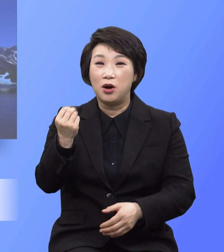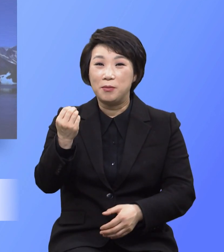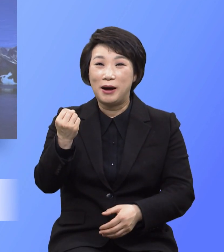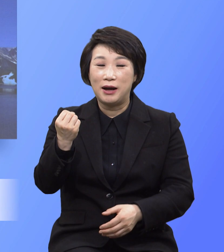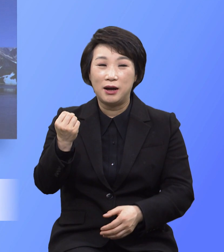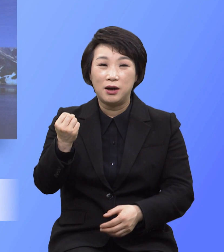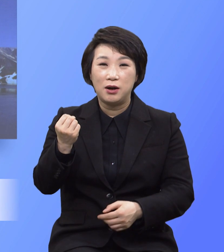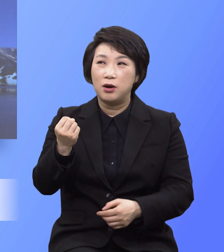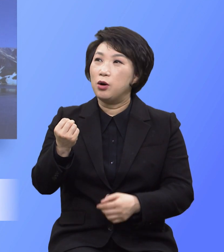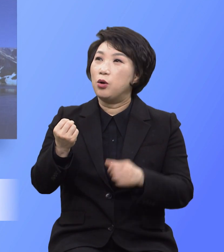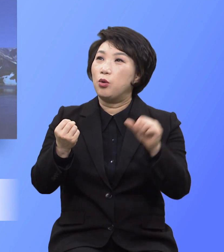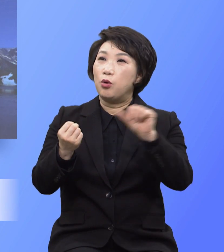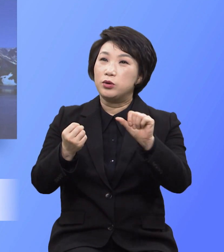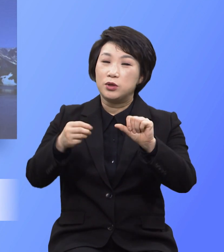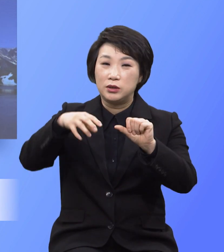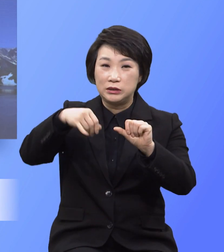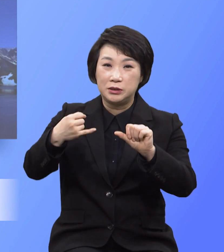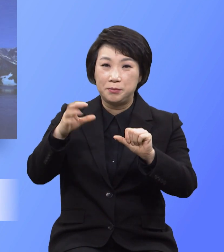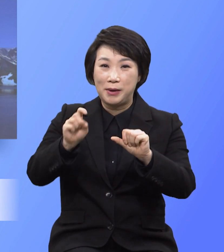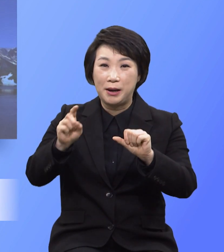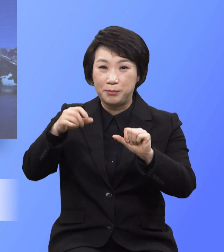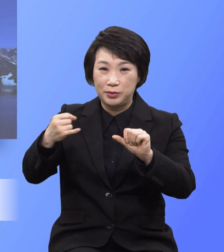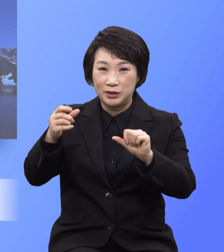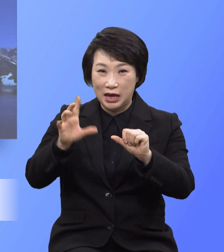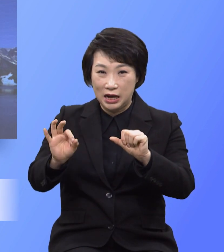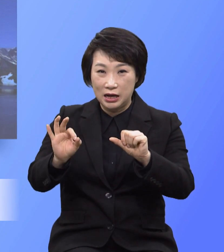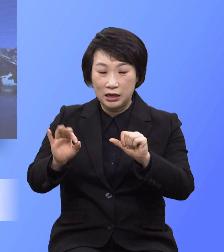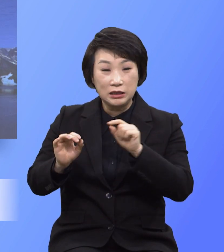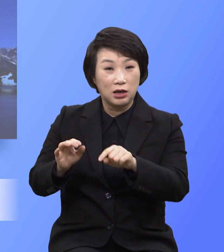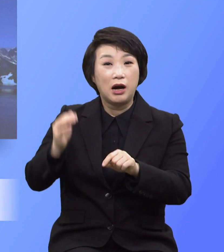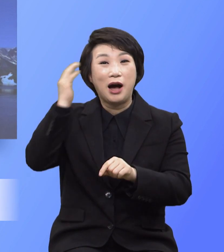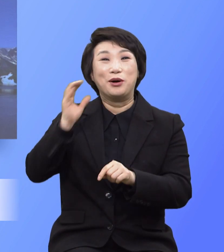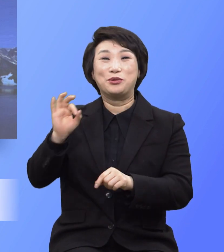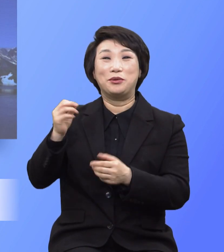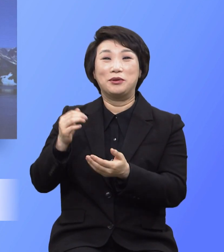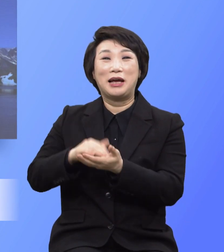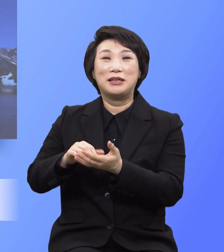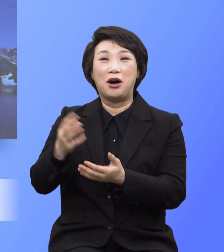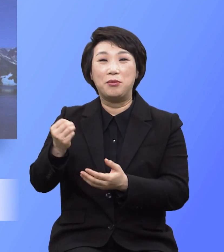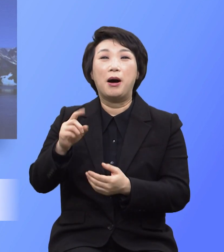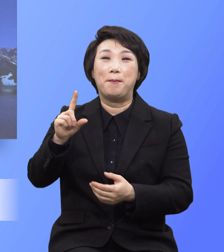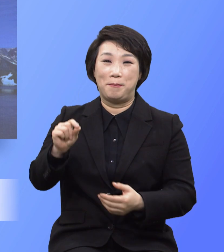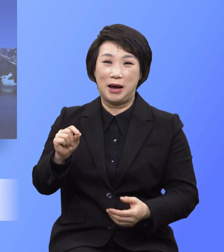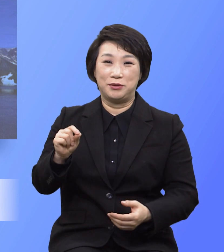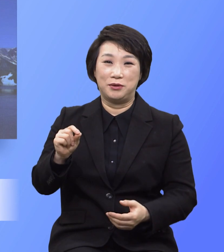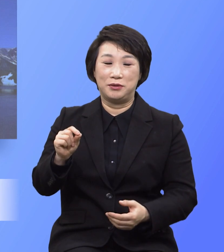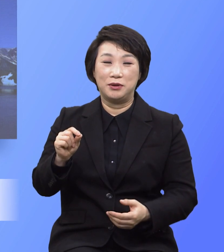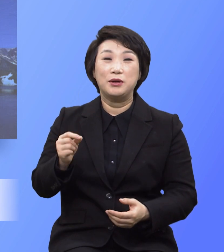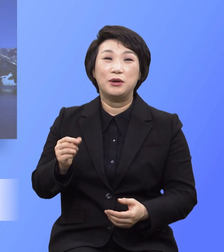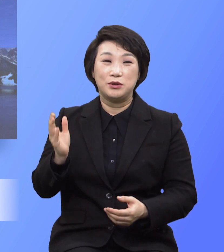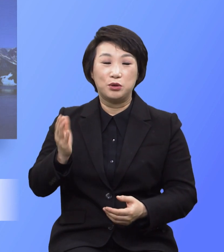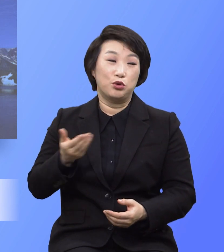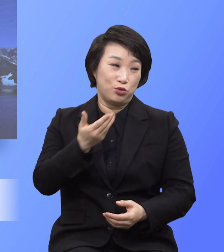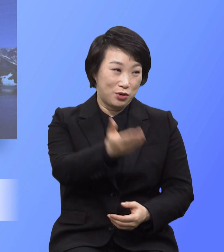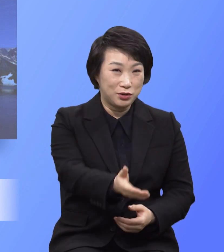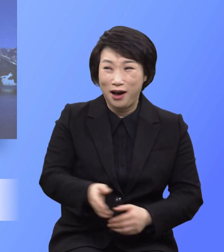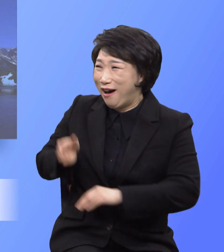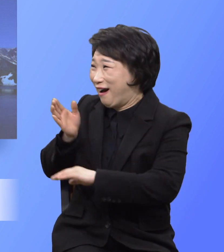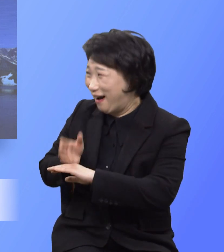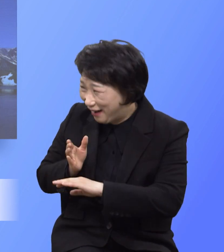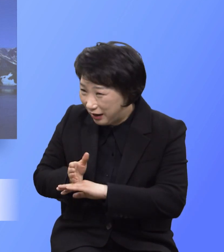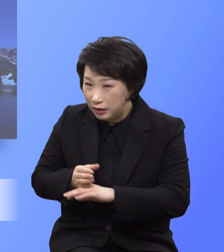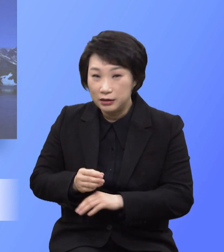5천 스파프랑. 그리고 우리나라 돈으로 10,000원입니다. 예, 10,000원 줬어요.